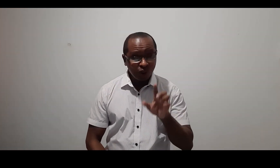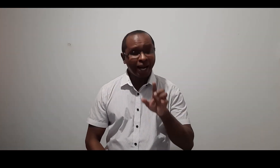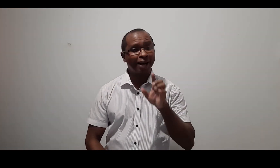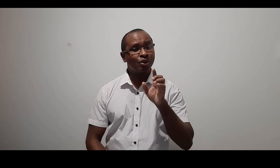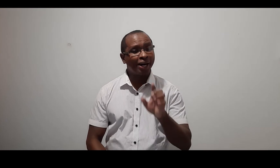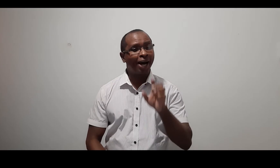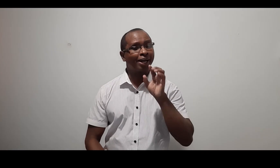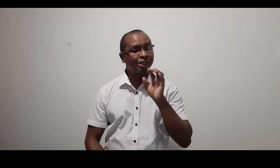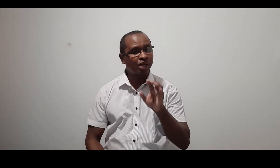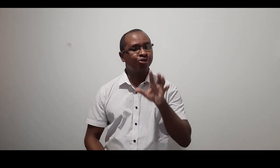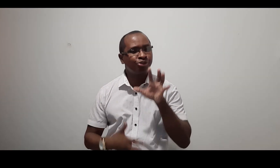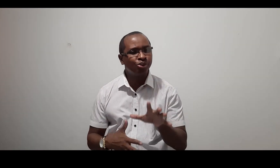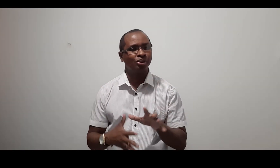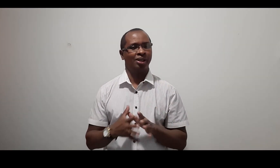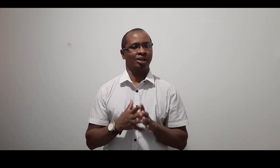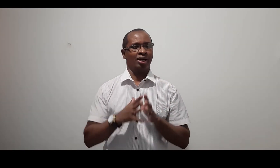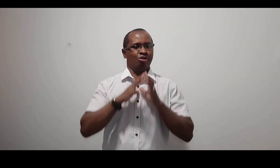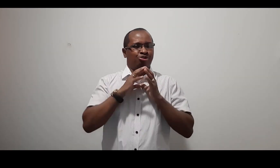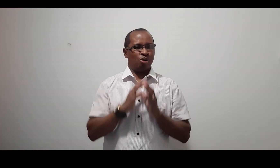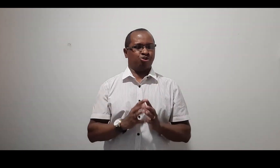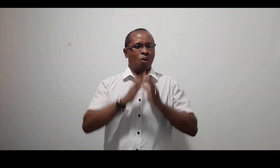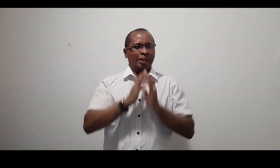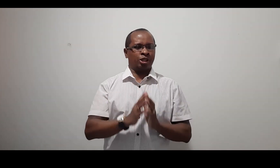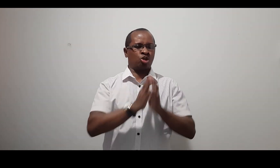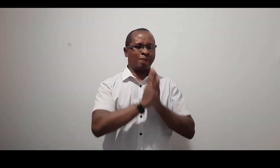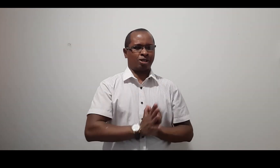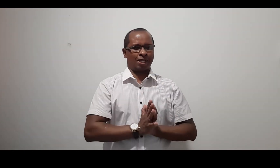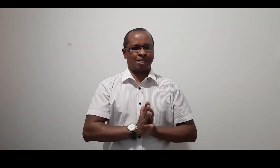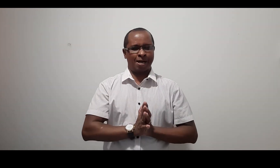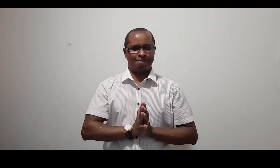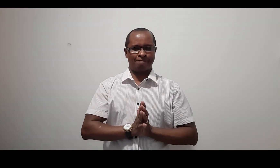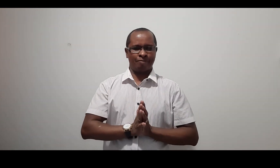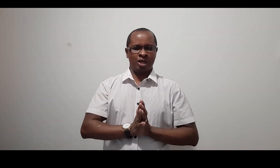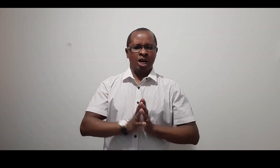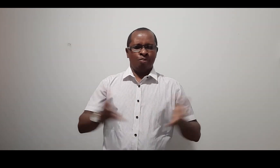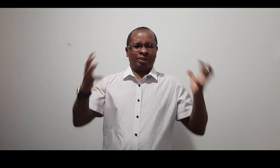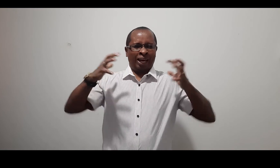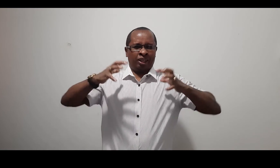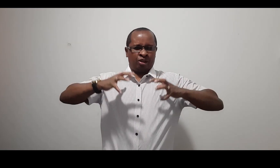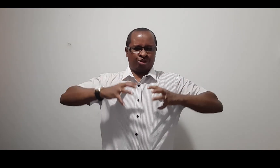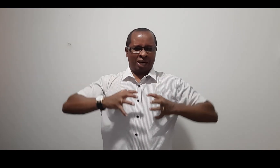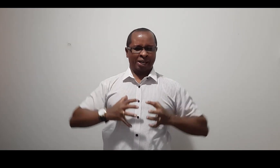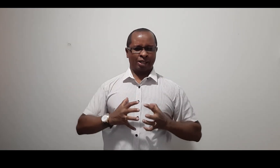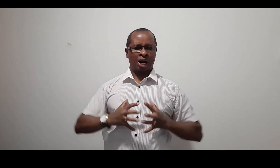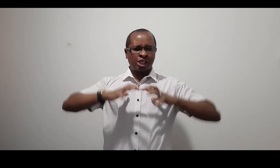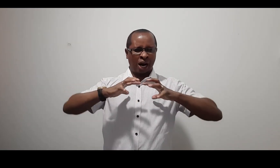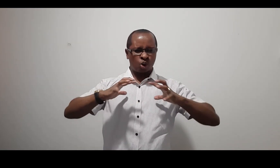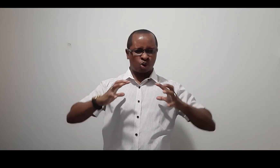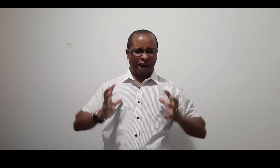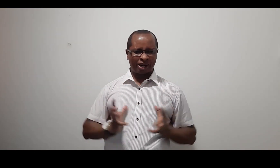ahoana ary no ananana izany fo vaovao madiso masiny zany mitahiry fiainandra zany no